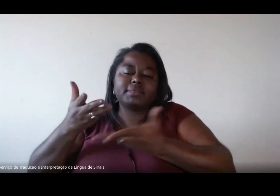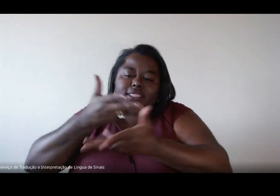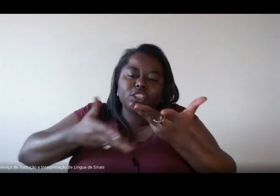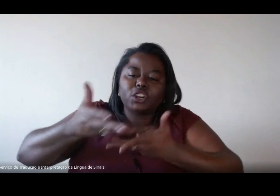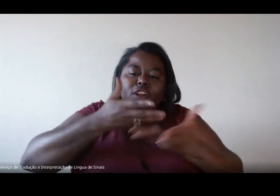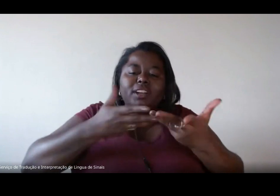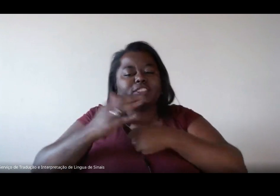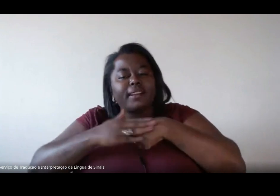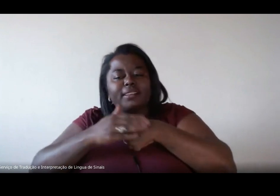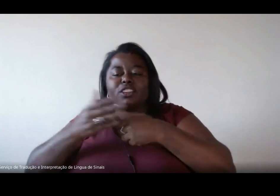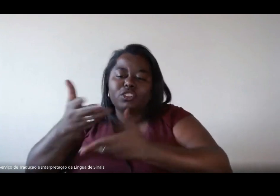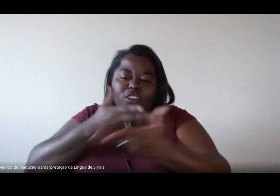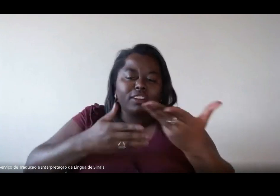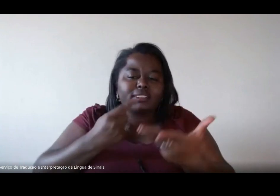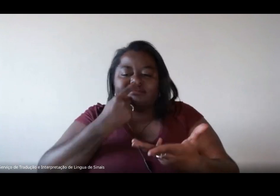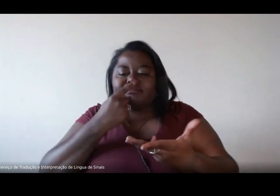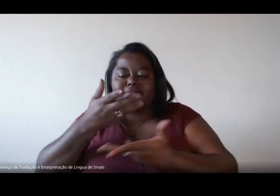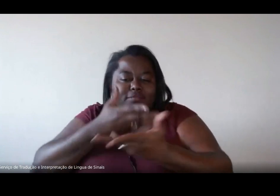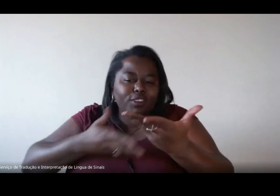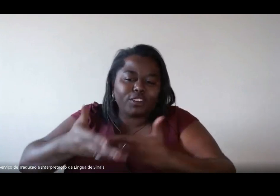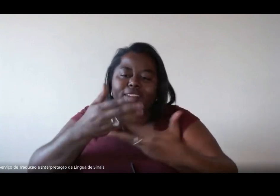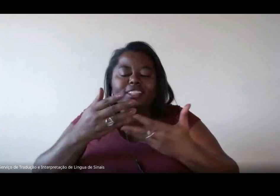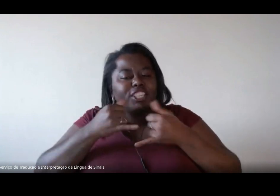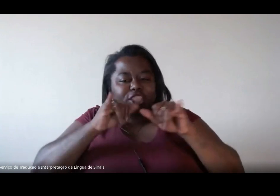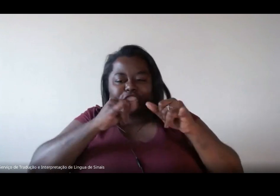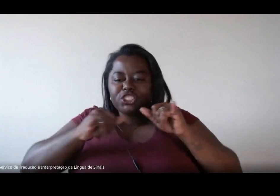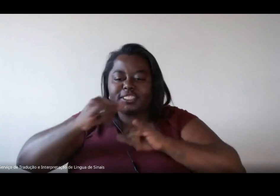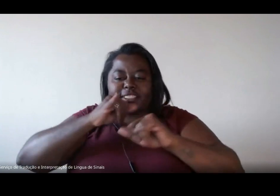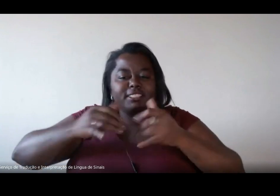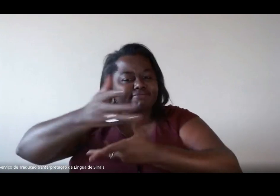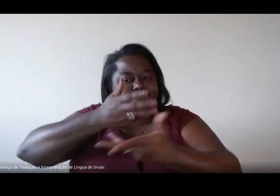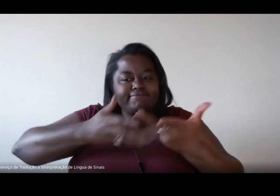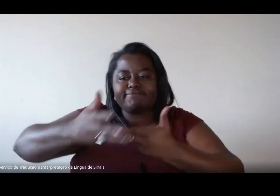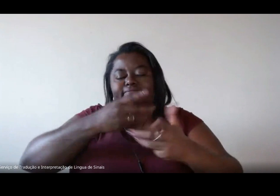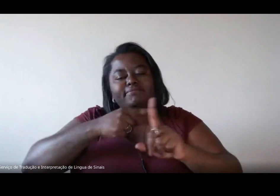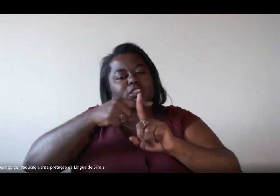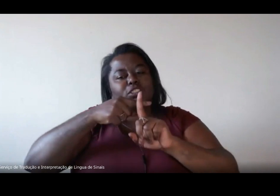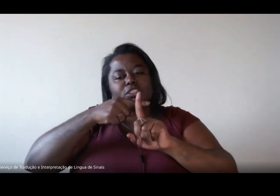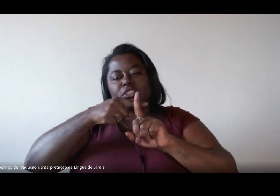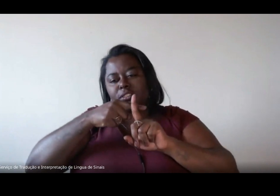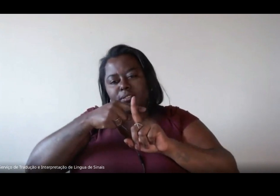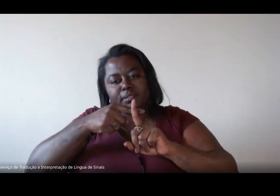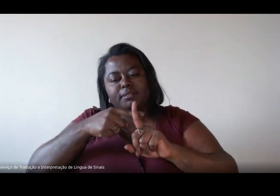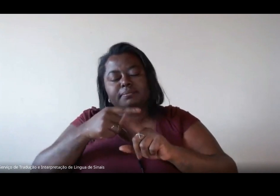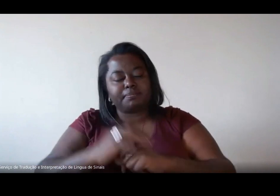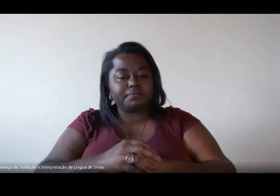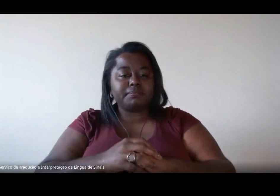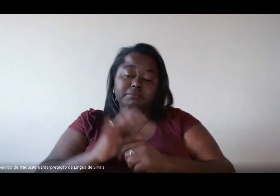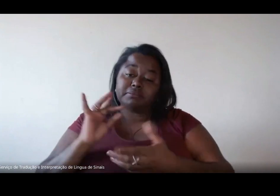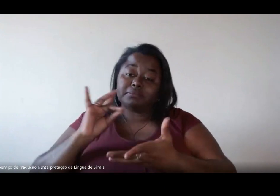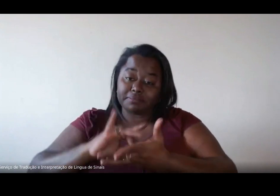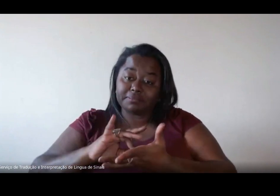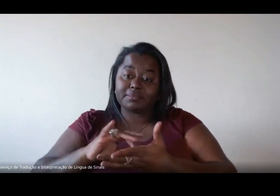por essa troca de saberes, de afeto, de carinho, né? Muito, muito legal, de energias boas, muito positivas,